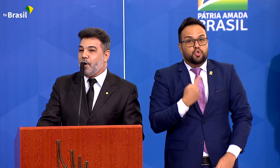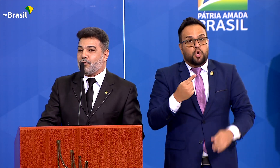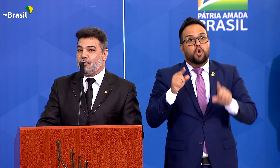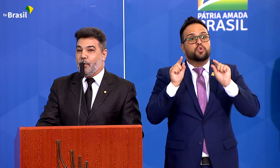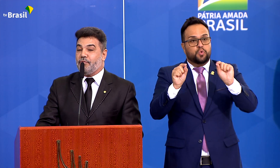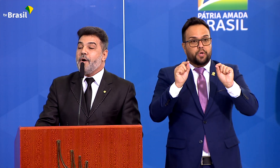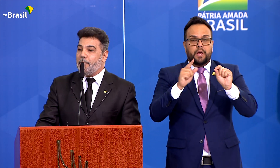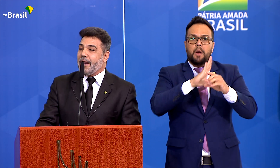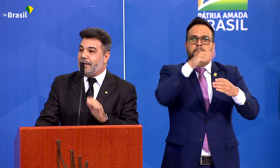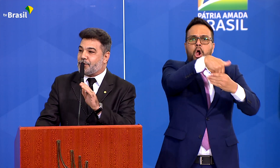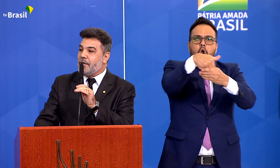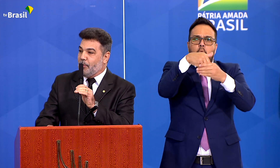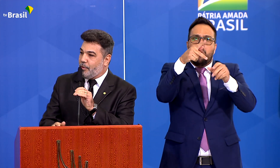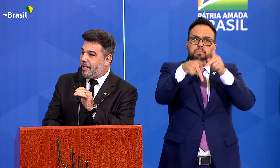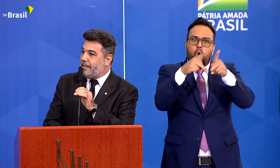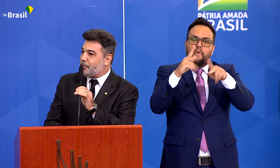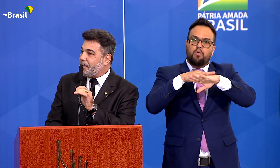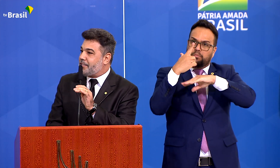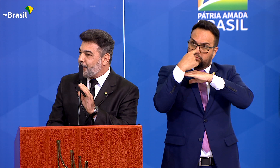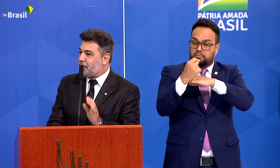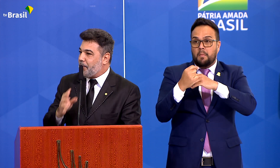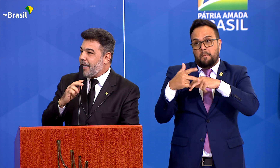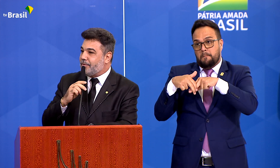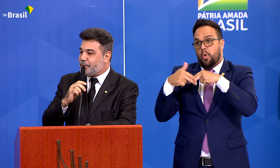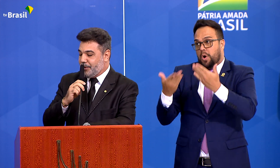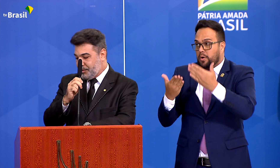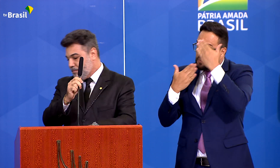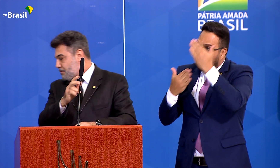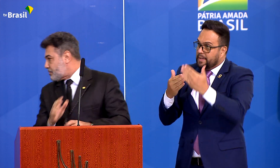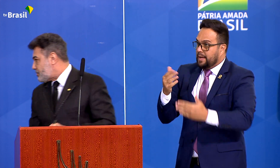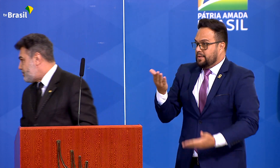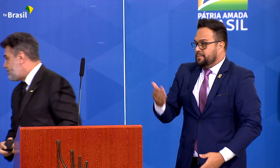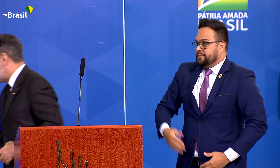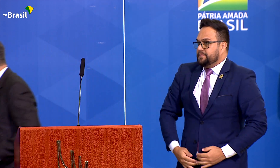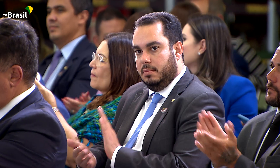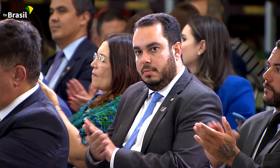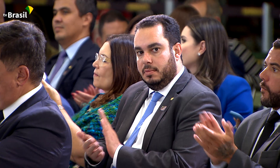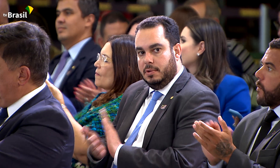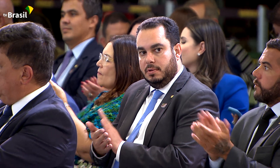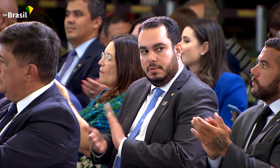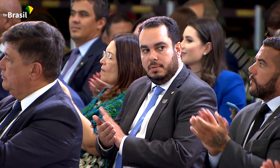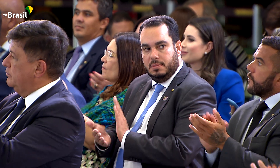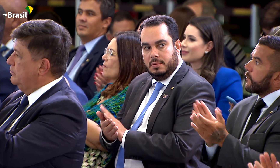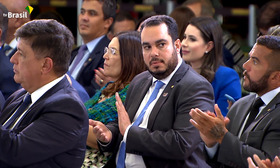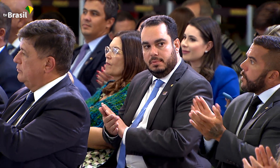fomos ungidos pelo voto do povo para isso muito obrigado senhor presidente Muito obrigado a todos